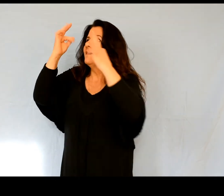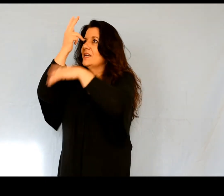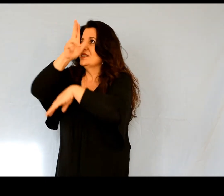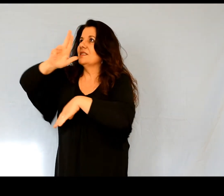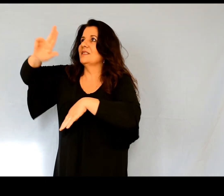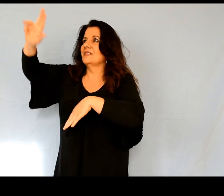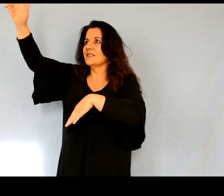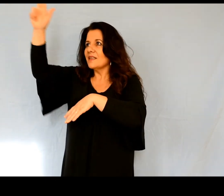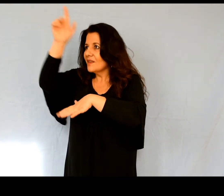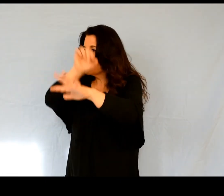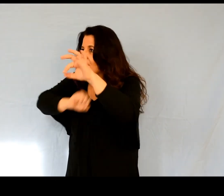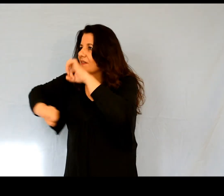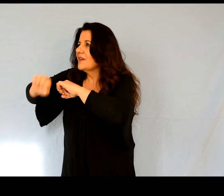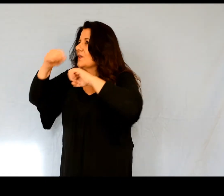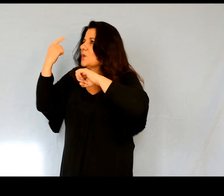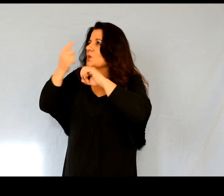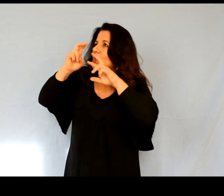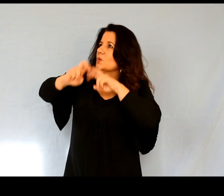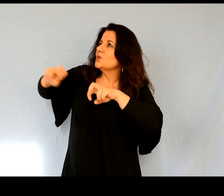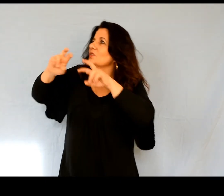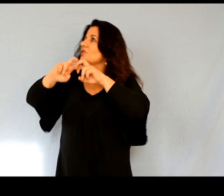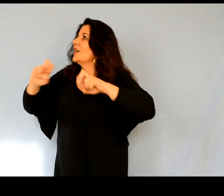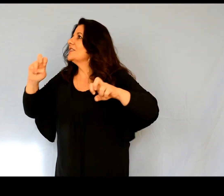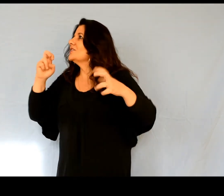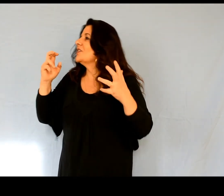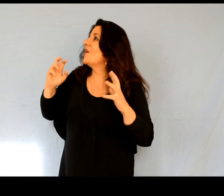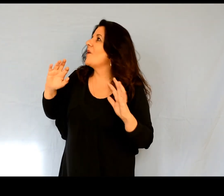Il cherche comment plaire au Seigneur.